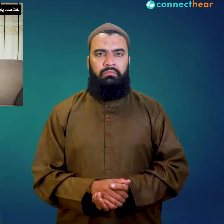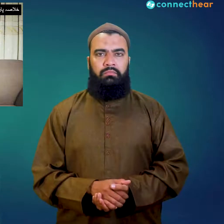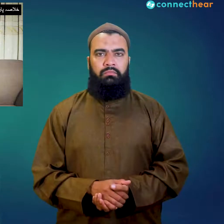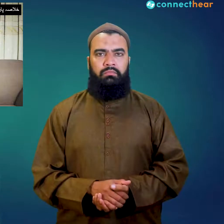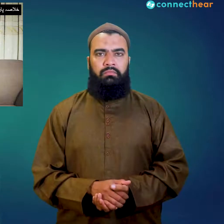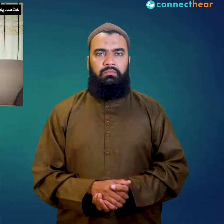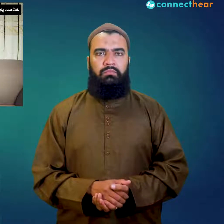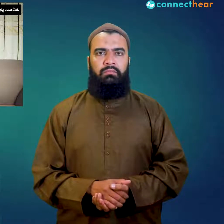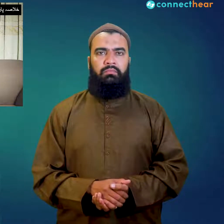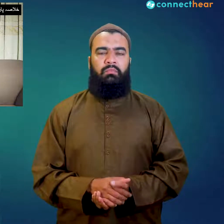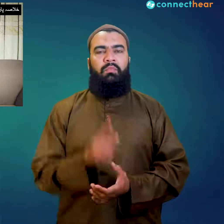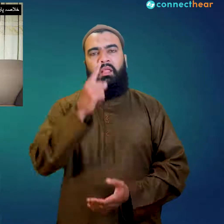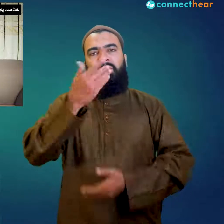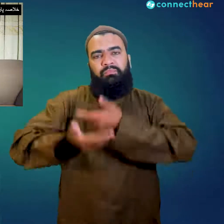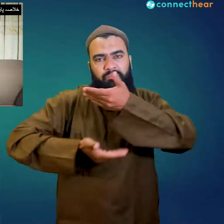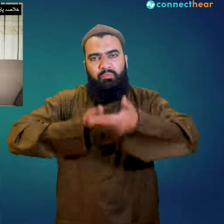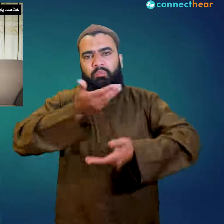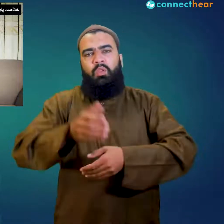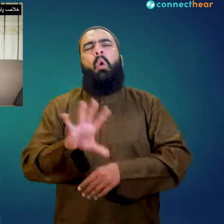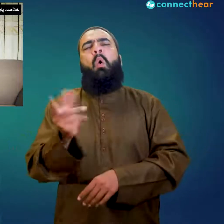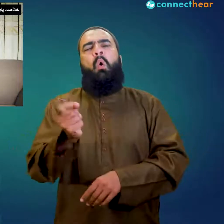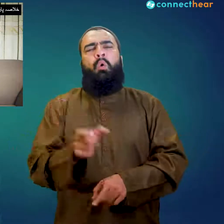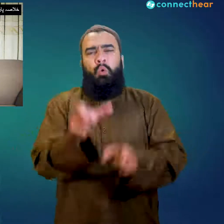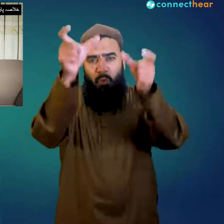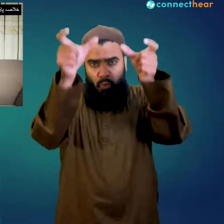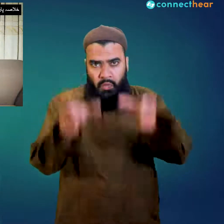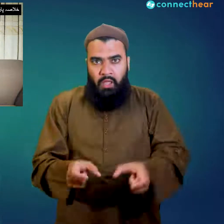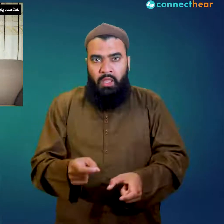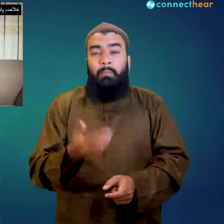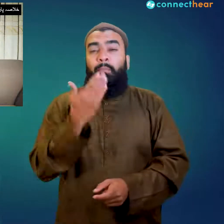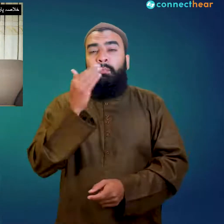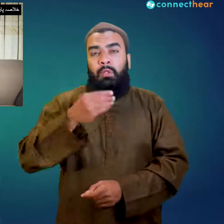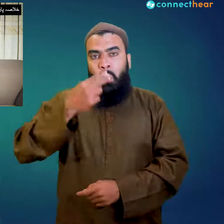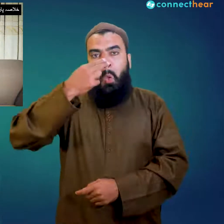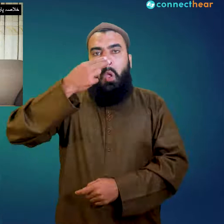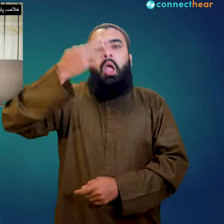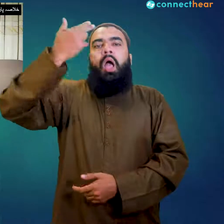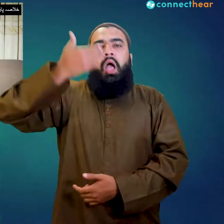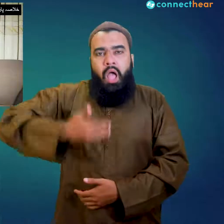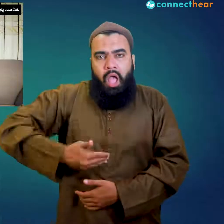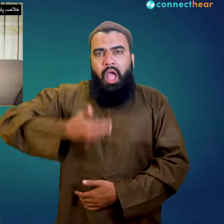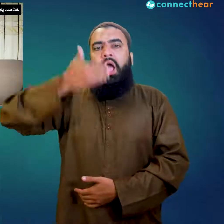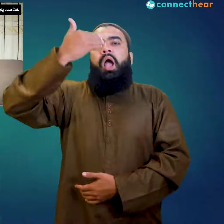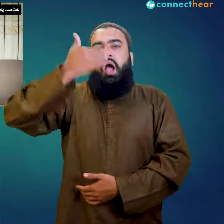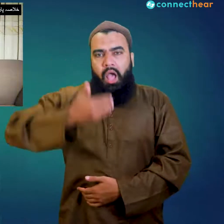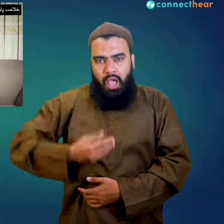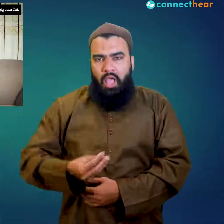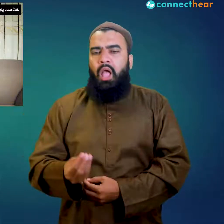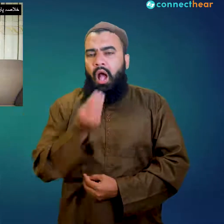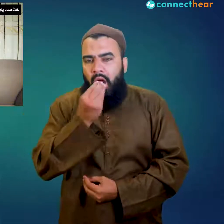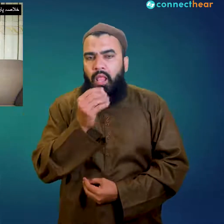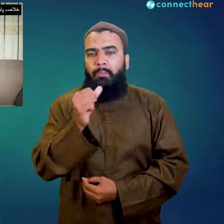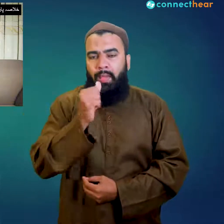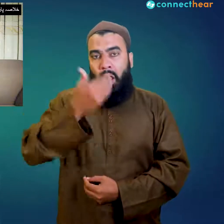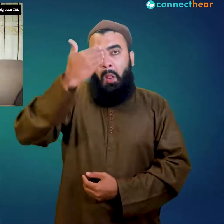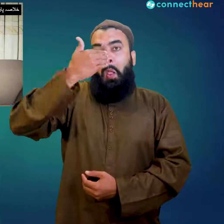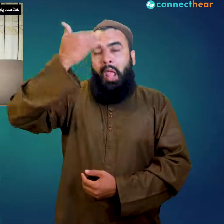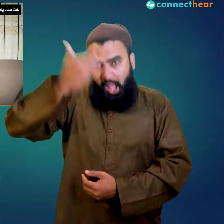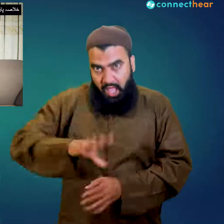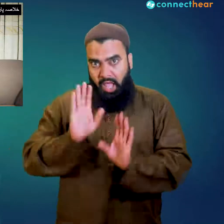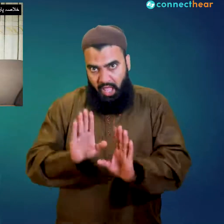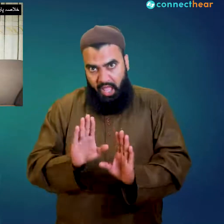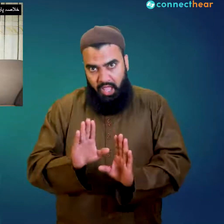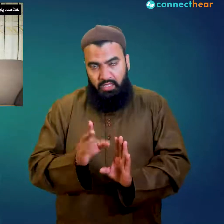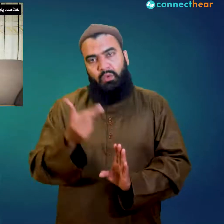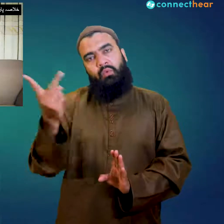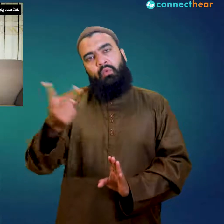فاز۔ فرمایا کہ ہر نفس کو موت کا ذائقہ چکھنا ہے، موت بہرحال ایک حقیقت ہے،